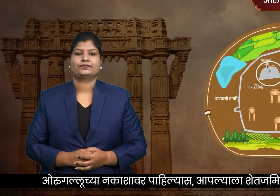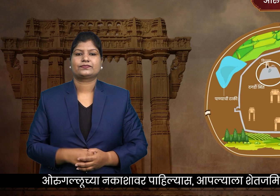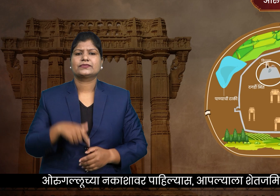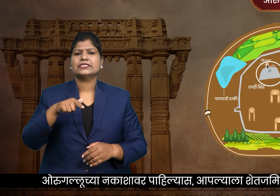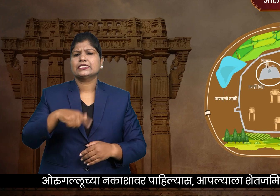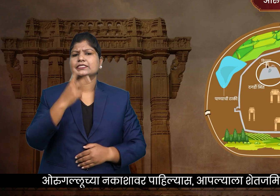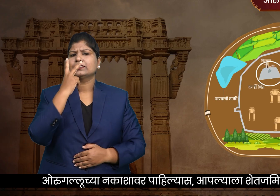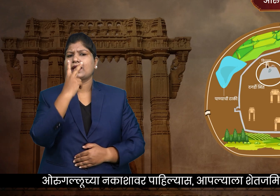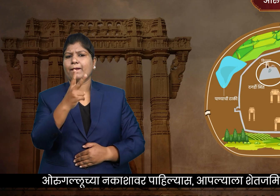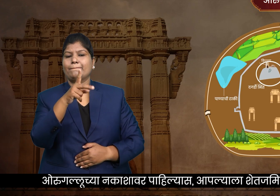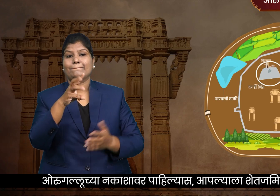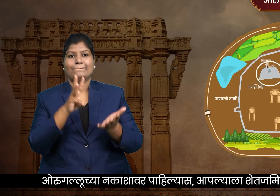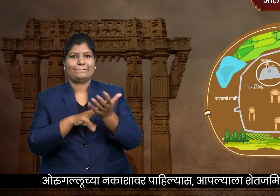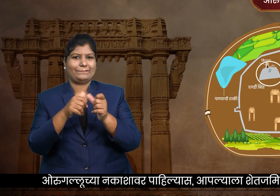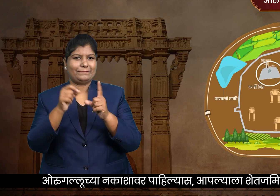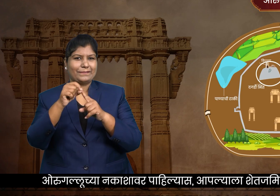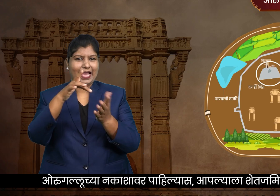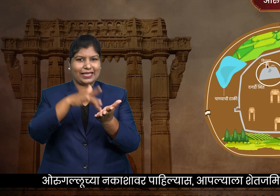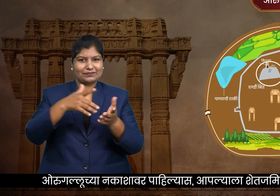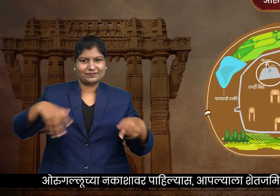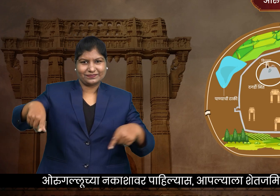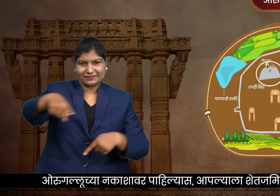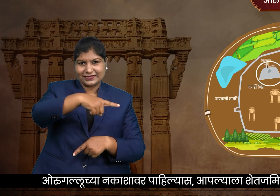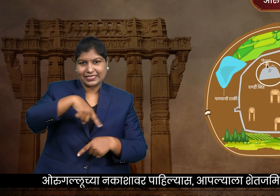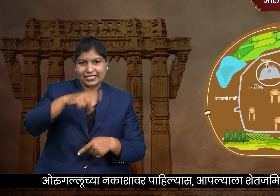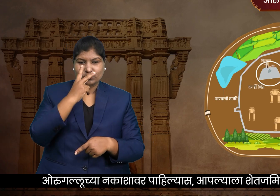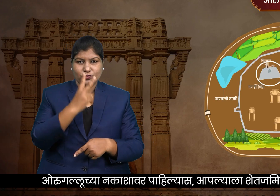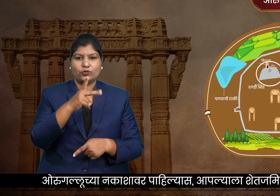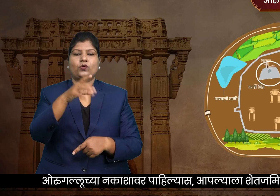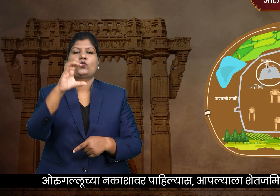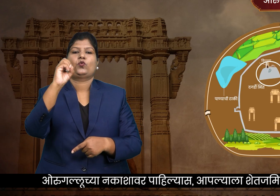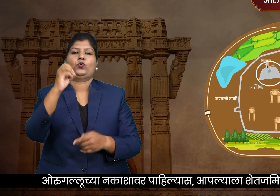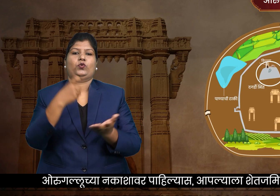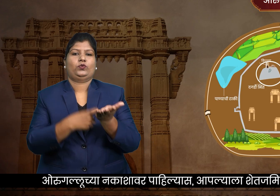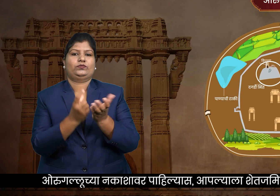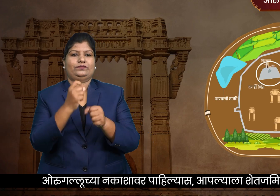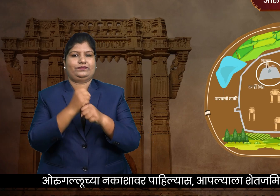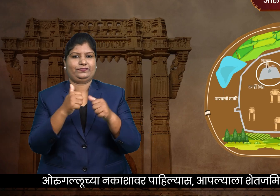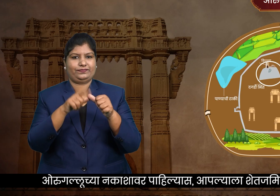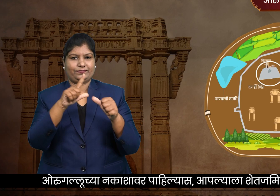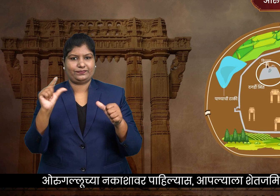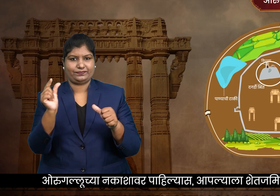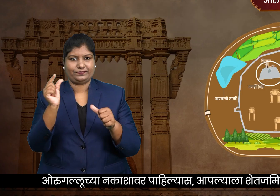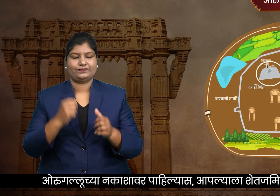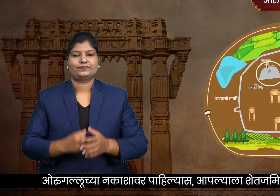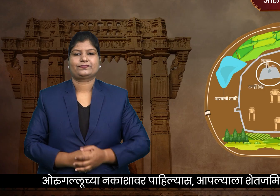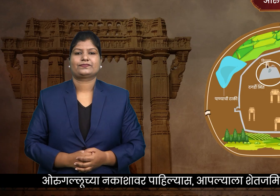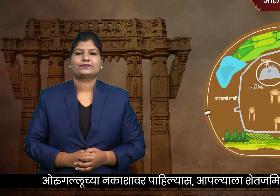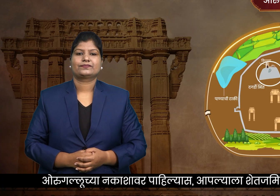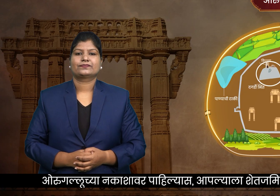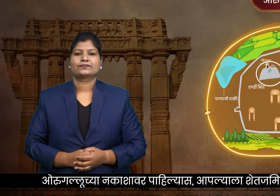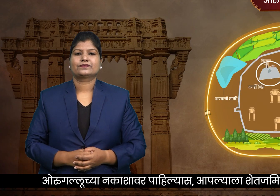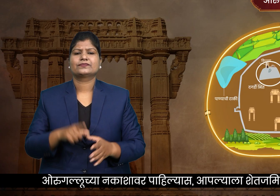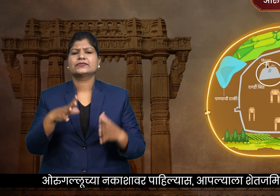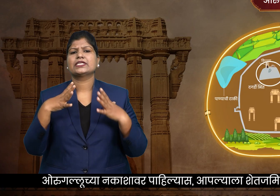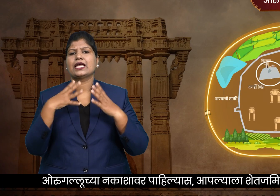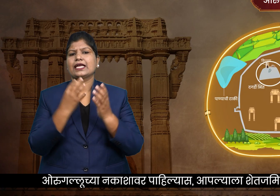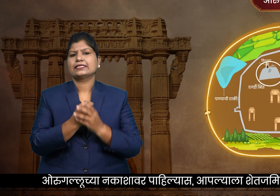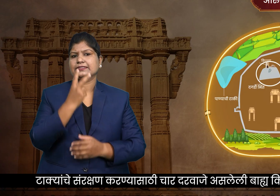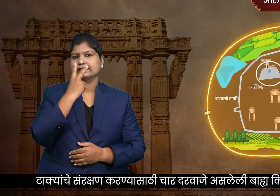ओरुगल्लूच्या नकाशावर पाहिल्यास आपल्याला शेतजमिनी आणि